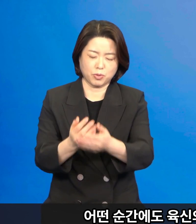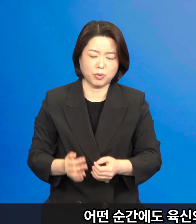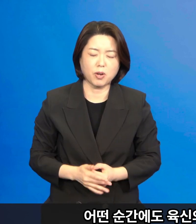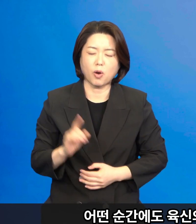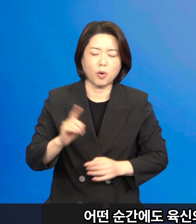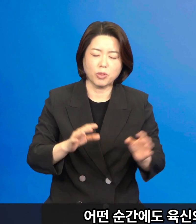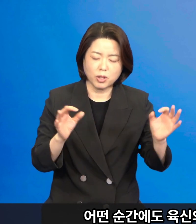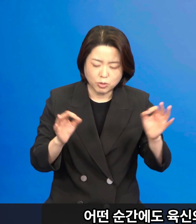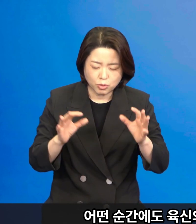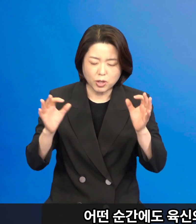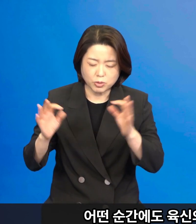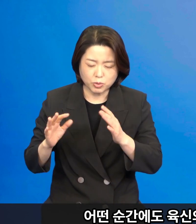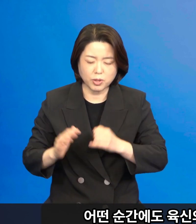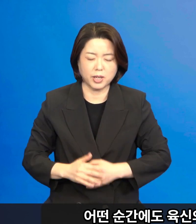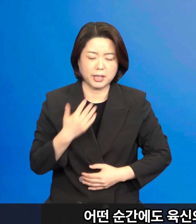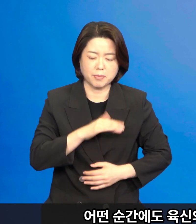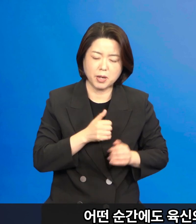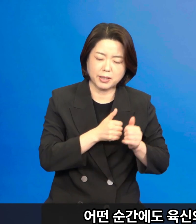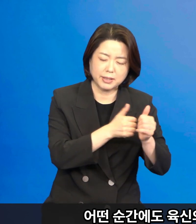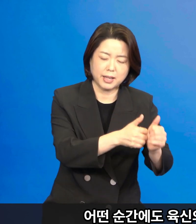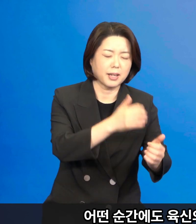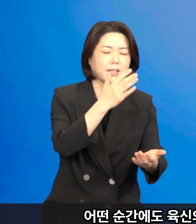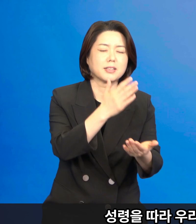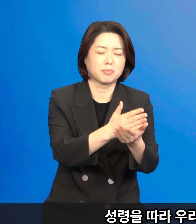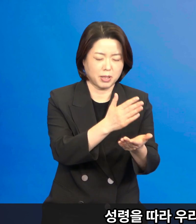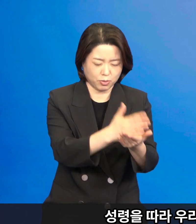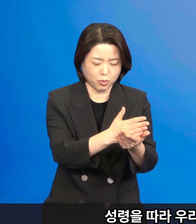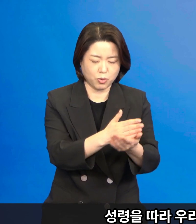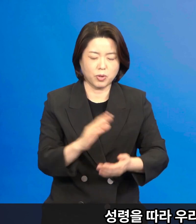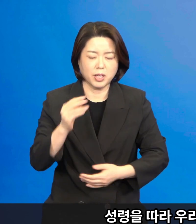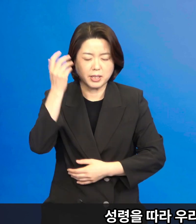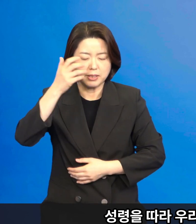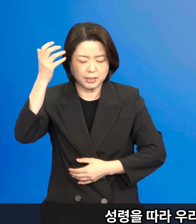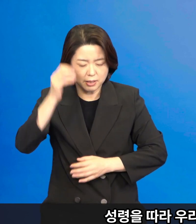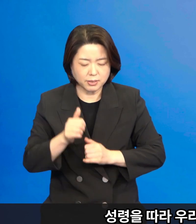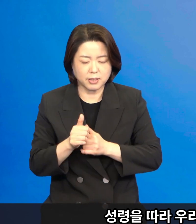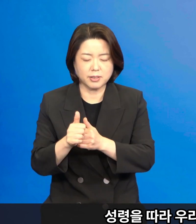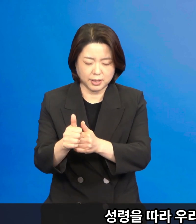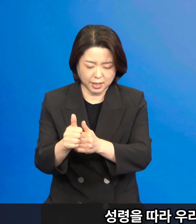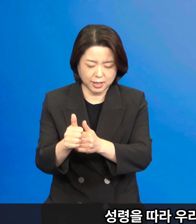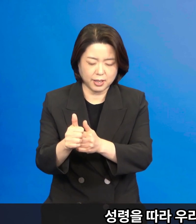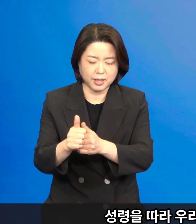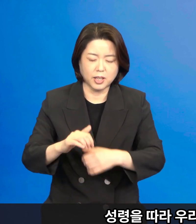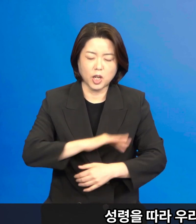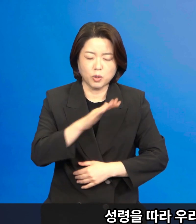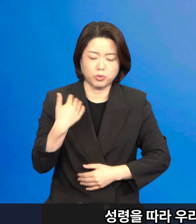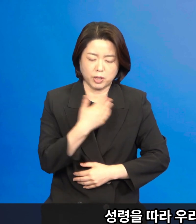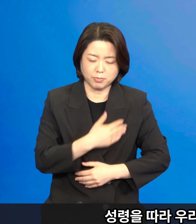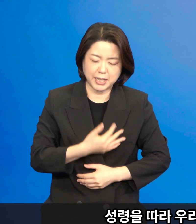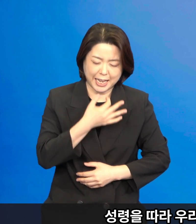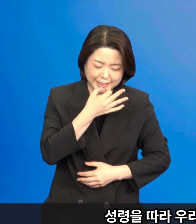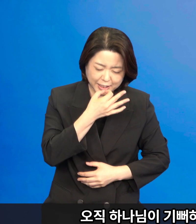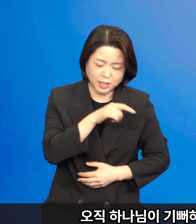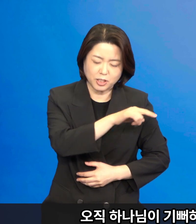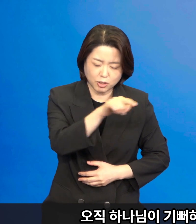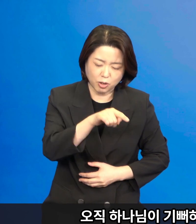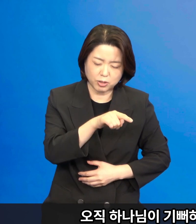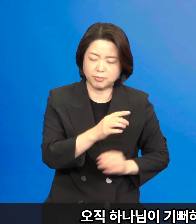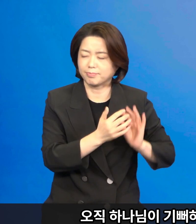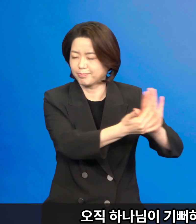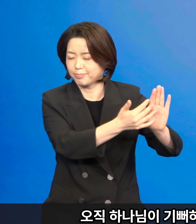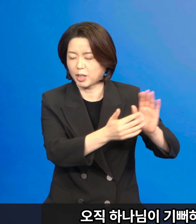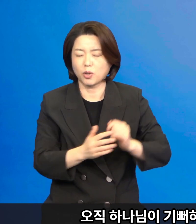순간에도 육신의 소욕을 따라 행하지 아니하고 성령을 따라 우리의 육신의 소욕을 부인하며